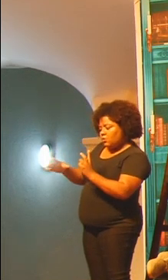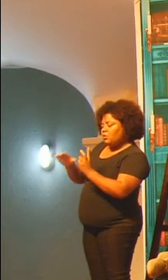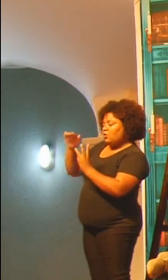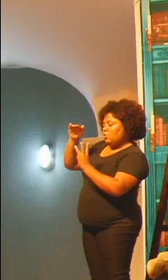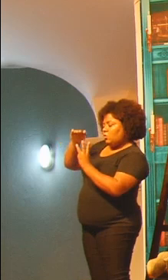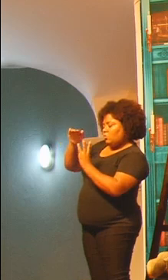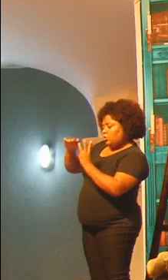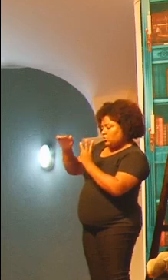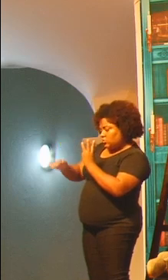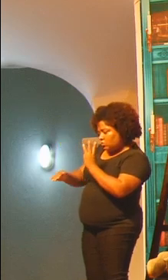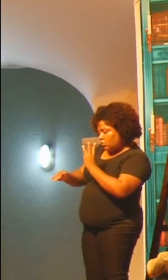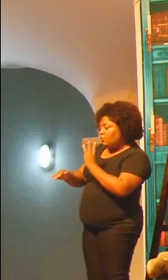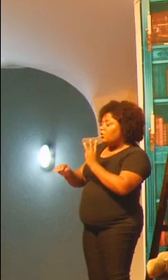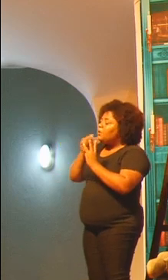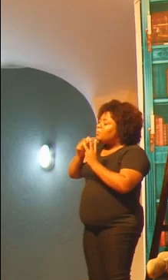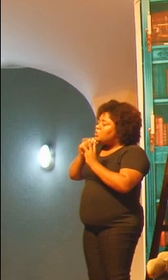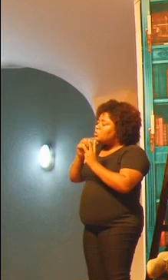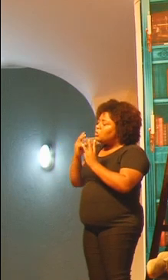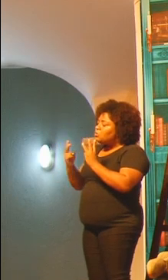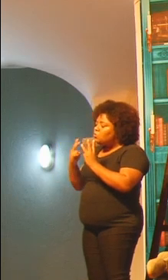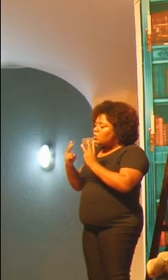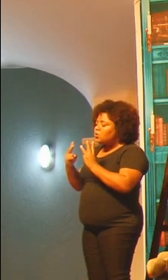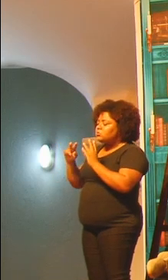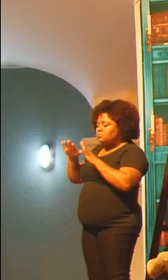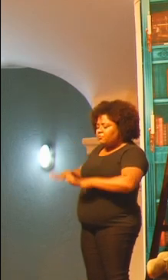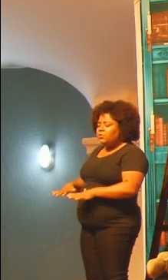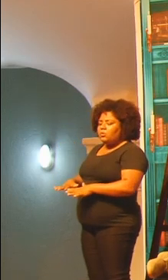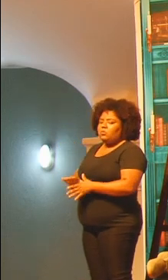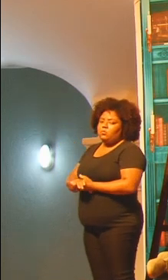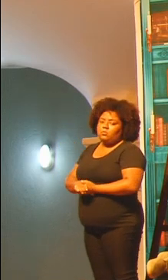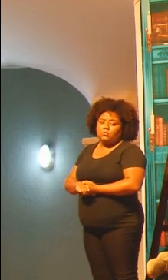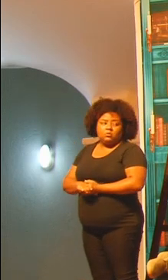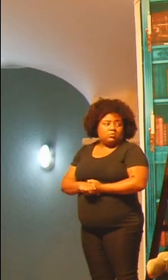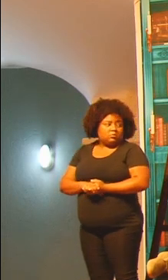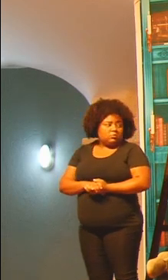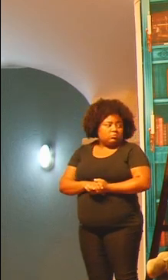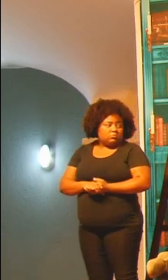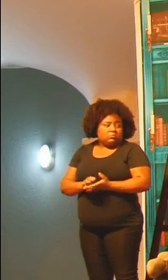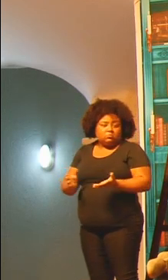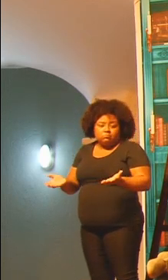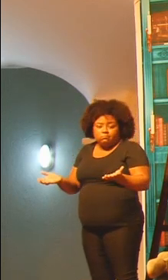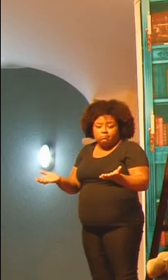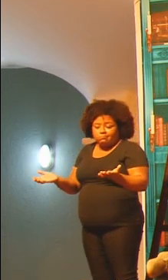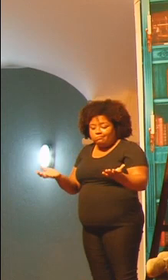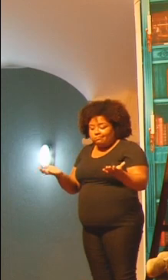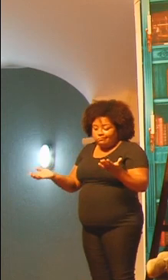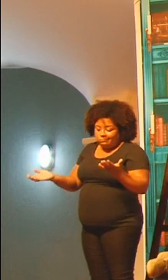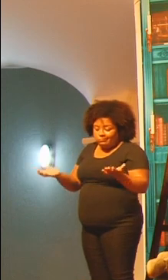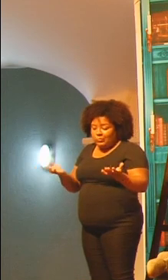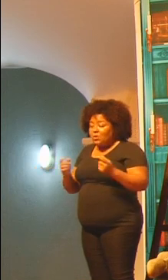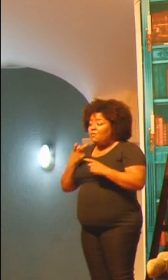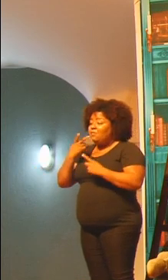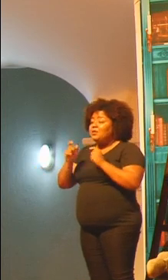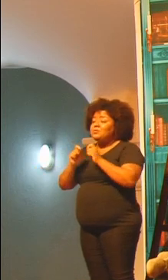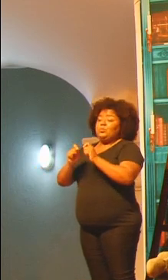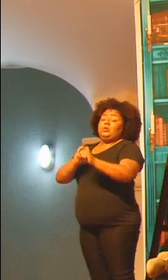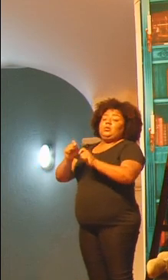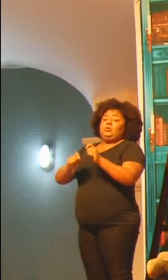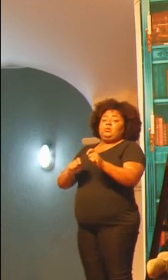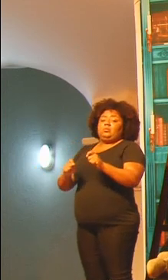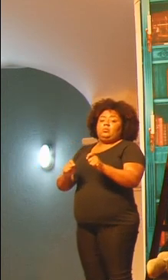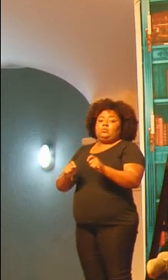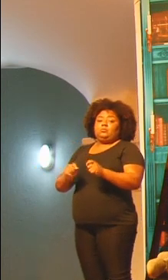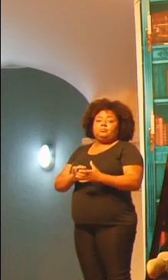esposa. Tudo bem, eles vão para o exército, mas eu mantenho aqui. É o mínimo, né? Ele não teve muito o que dizer. Só